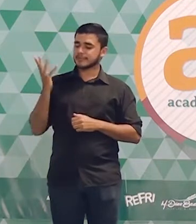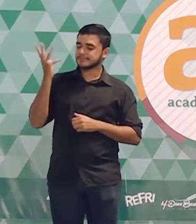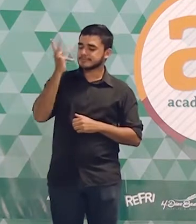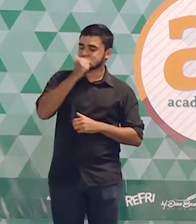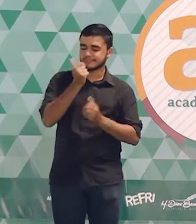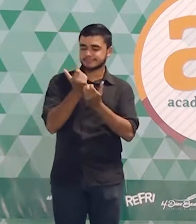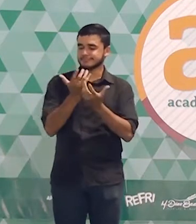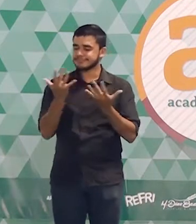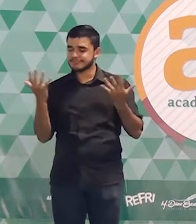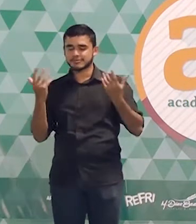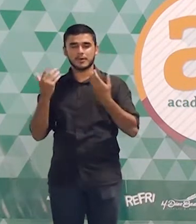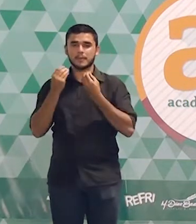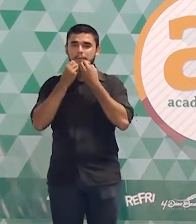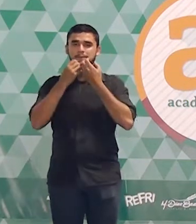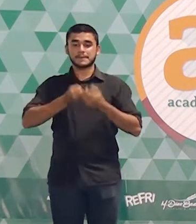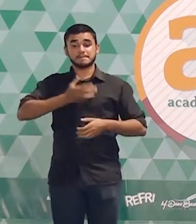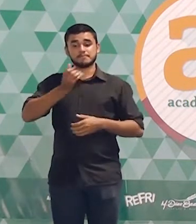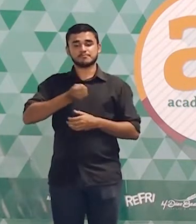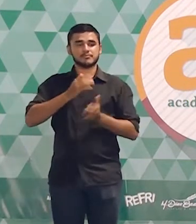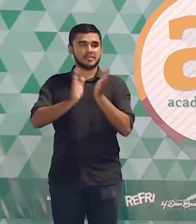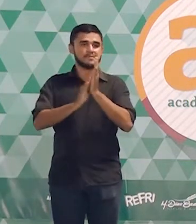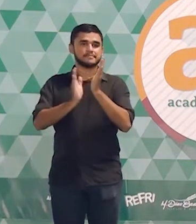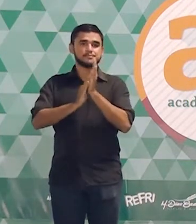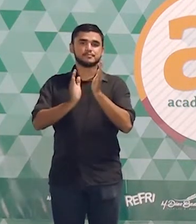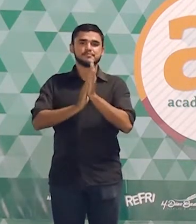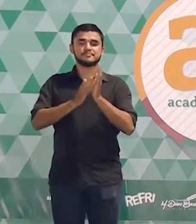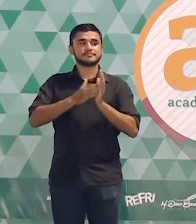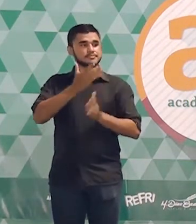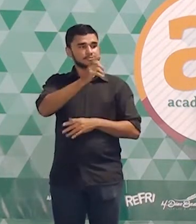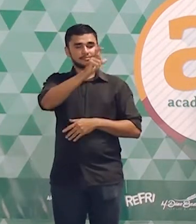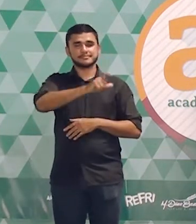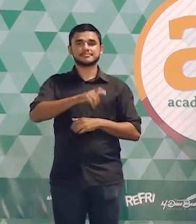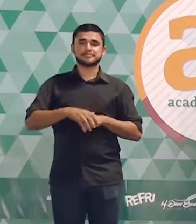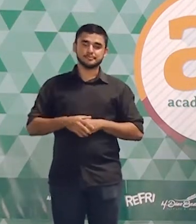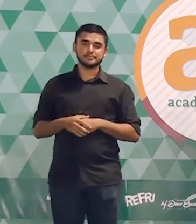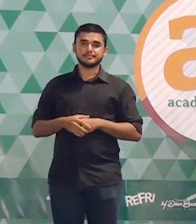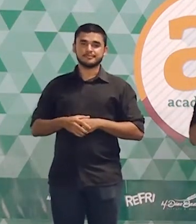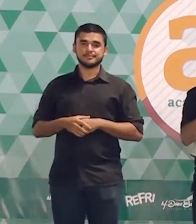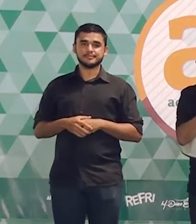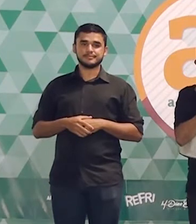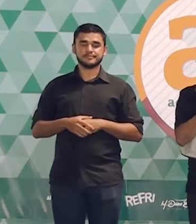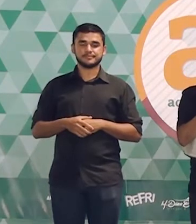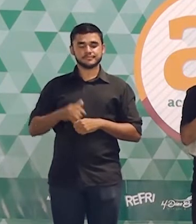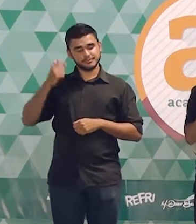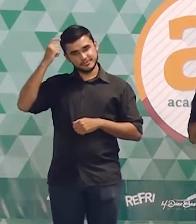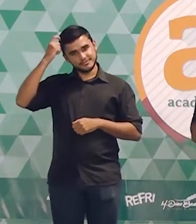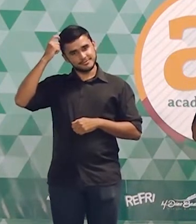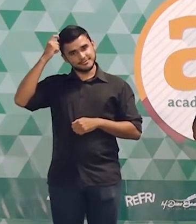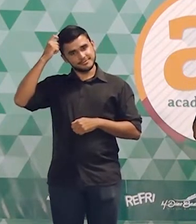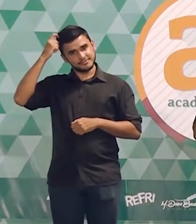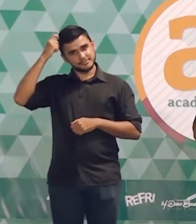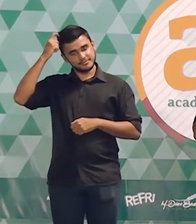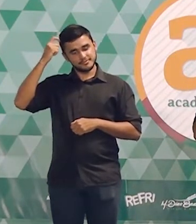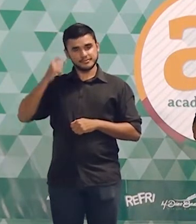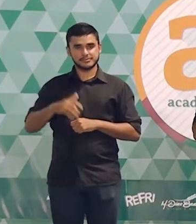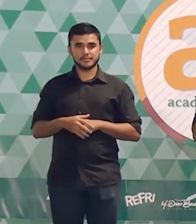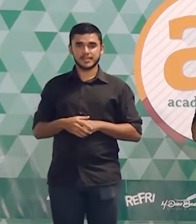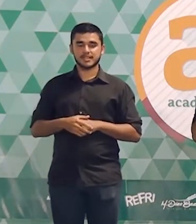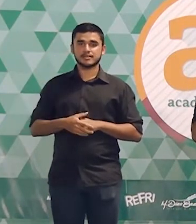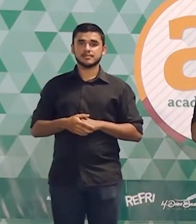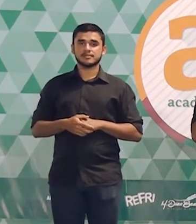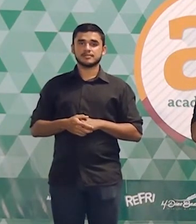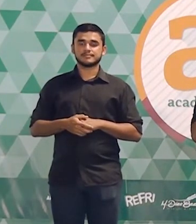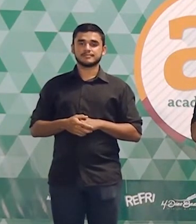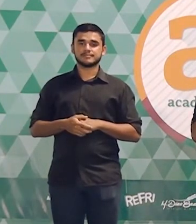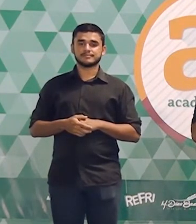Uma salva de palmas para a poetisa, para o poeta que escreveu isso aí. O poema é o amor,